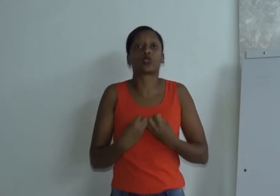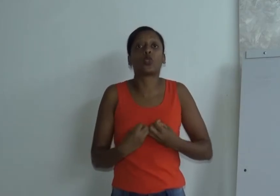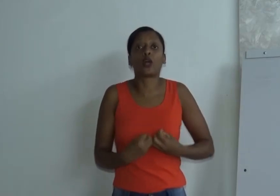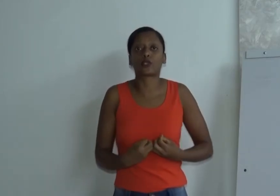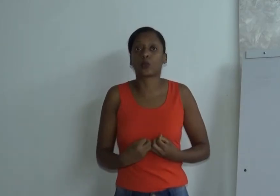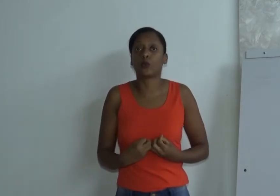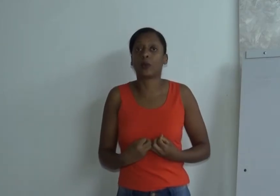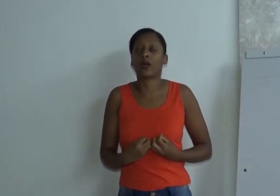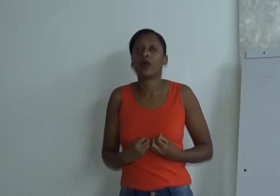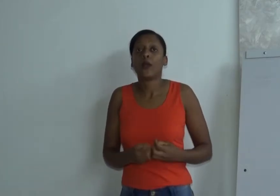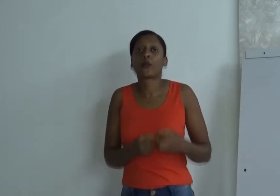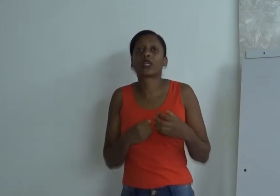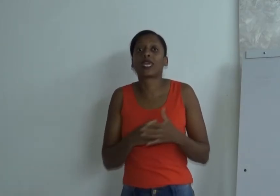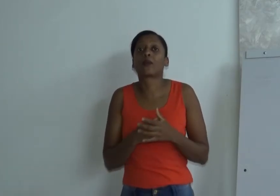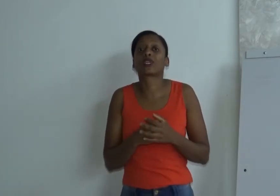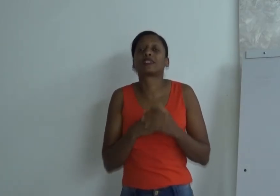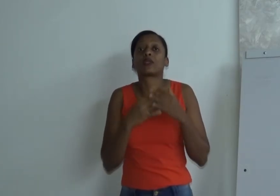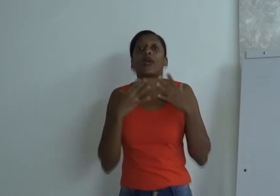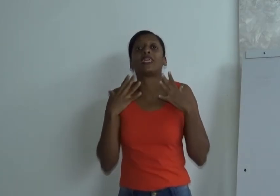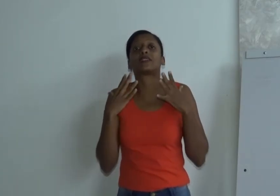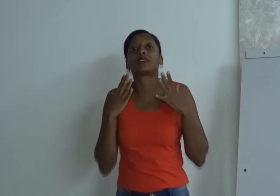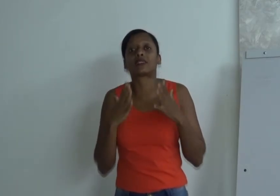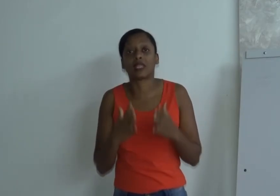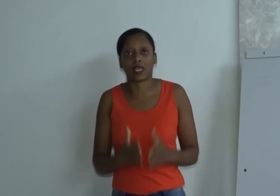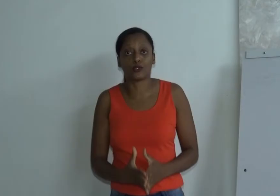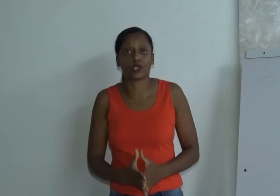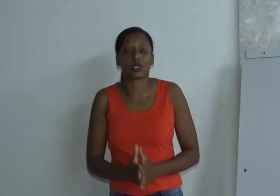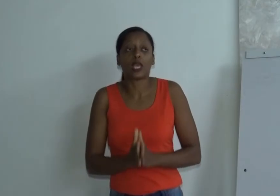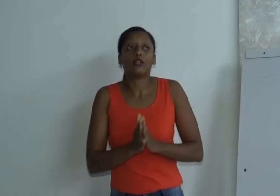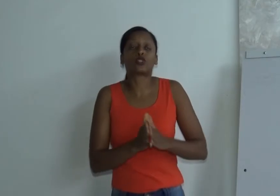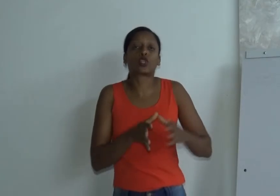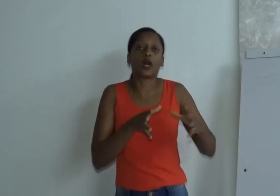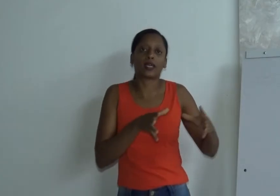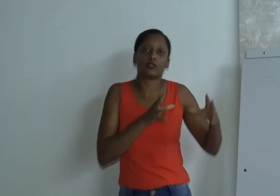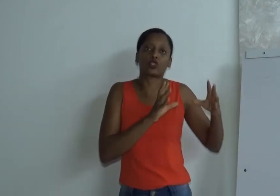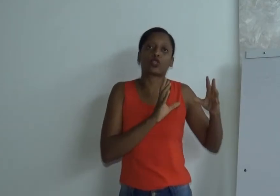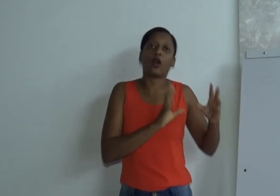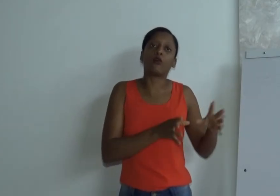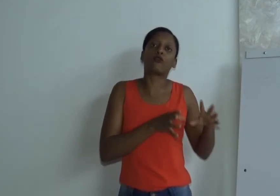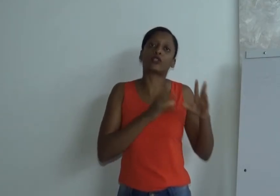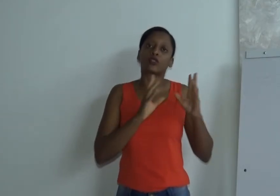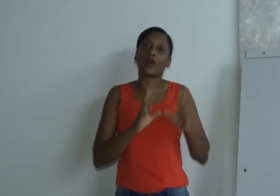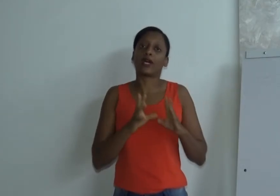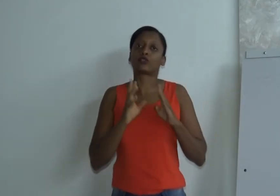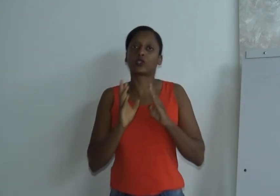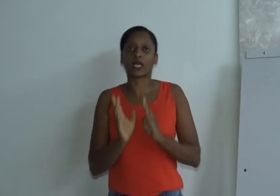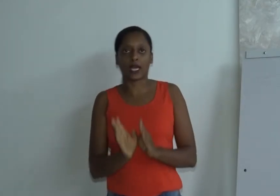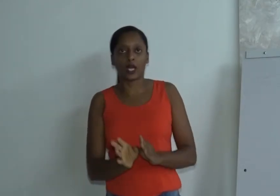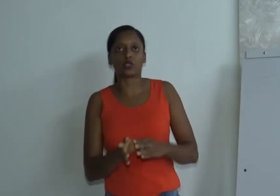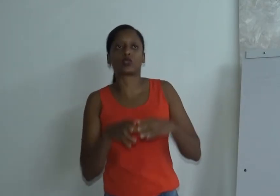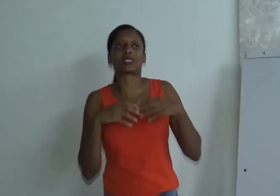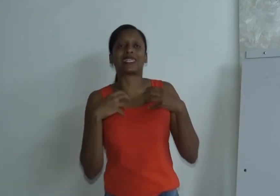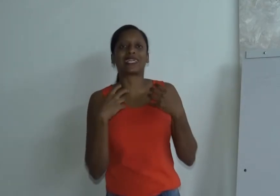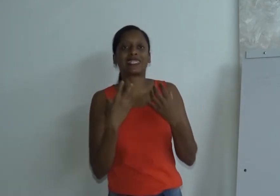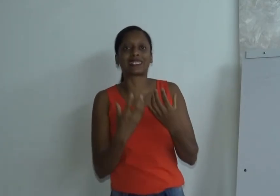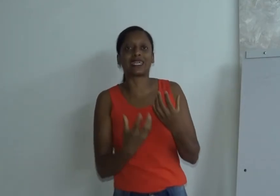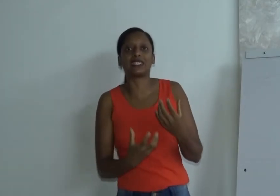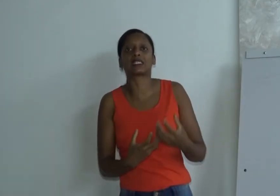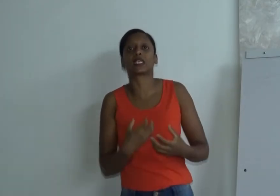o nosso pulmão. Por quê? Porque são resistentes. Só que só o fosfato de cálcio se